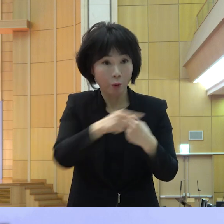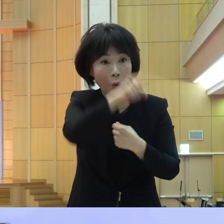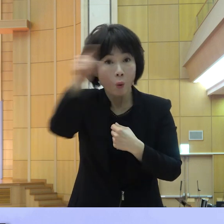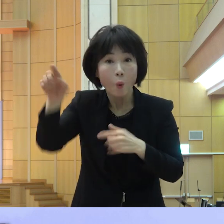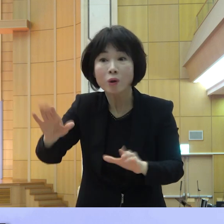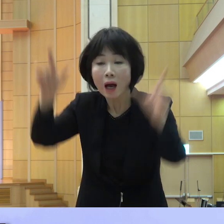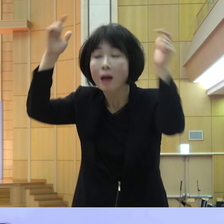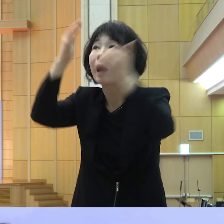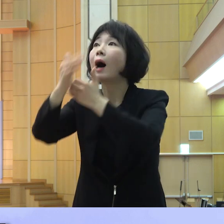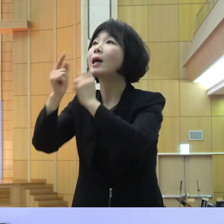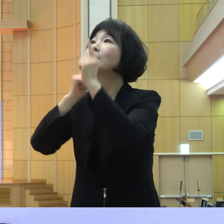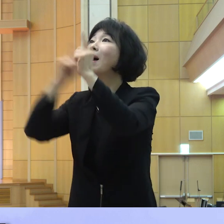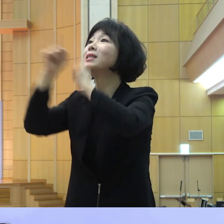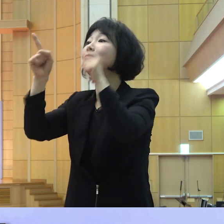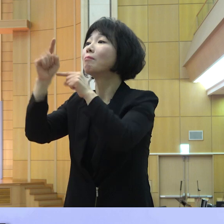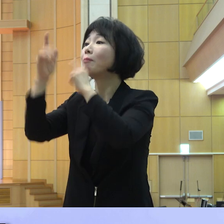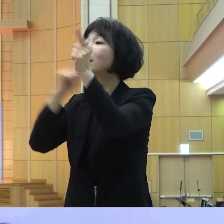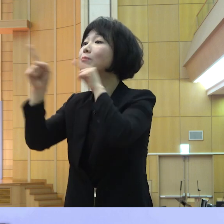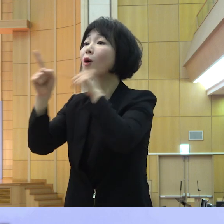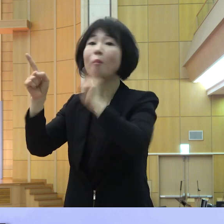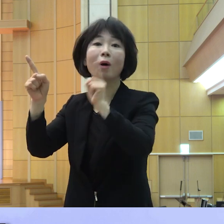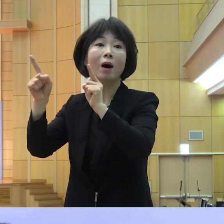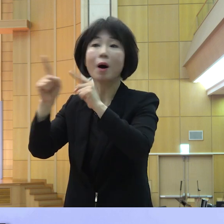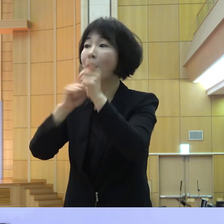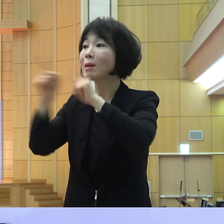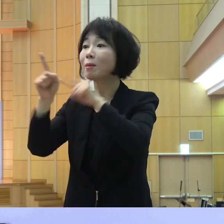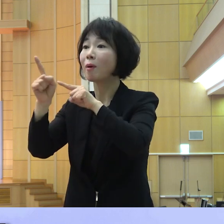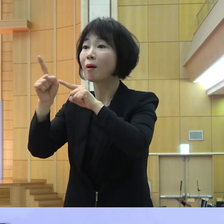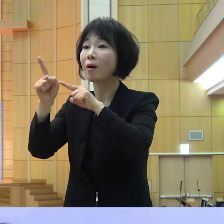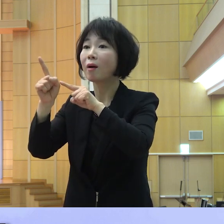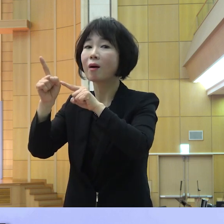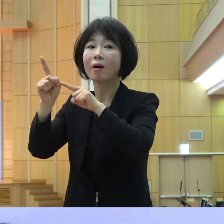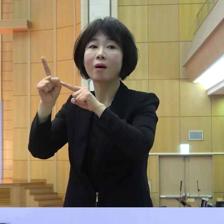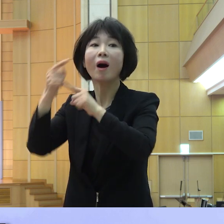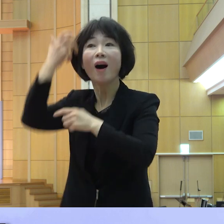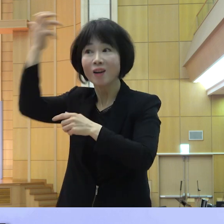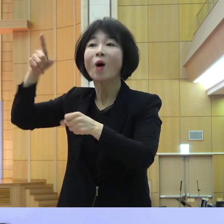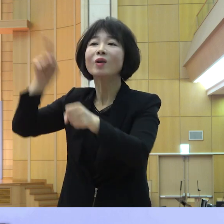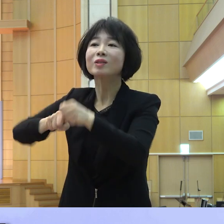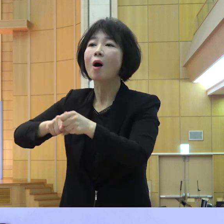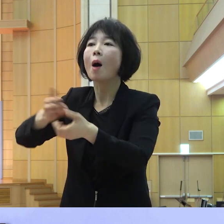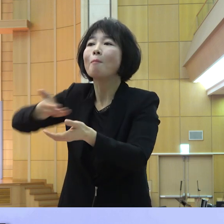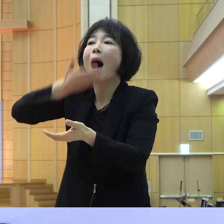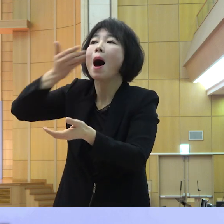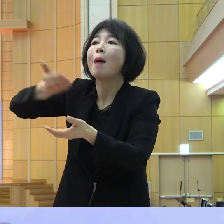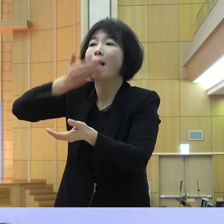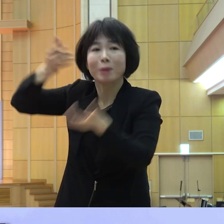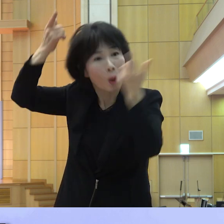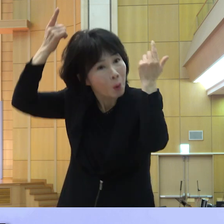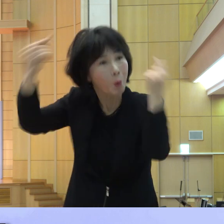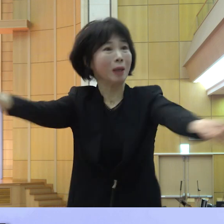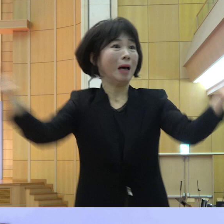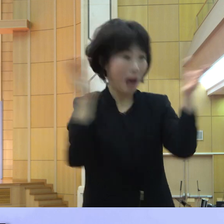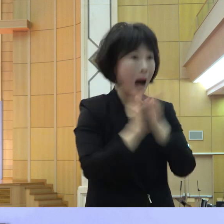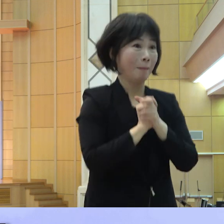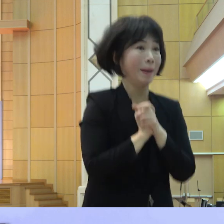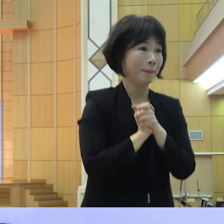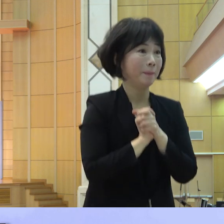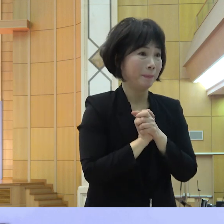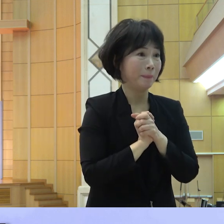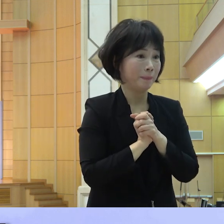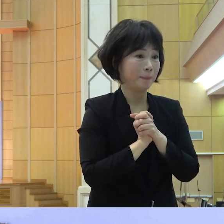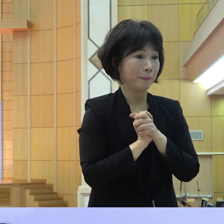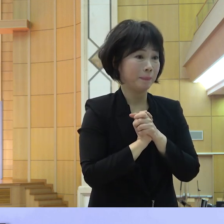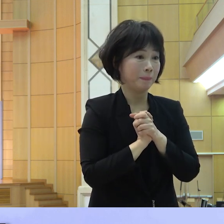영적으로, 내 영적으로 양식이, 영의 양식이 말씀인데 하나님이 나온 말씀으로 사느니라. 그래서